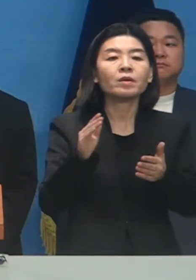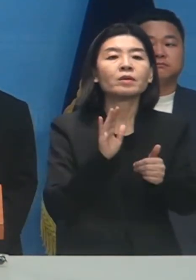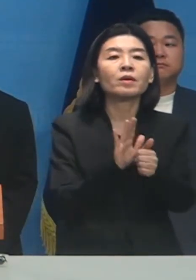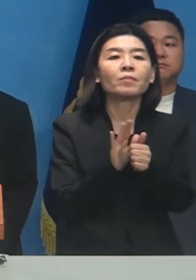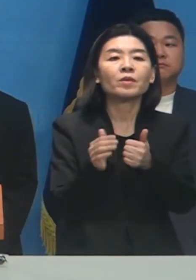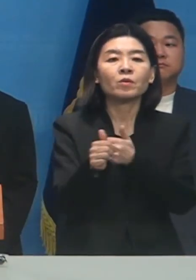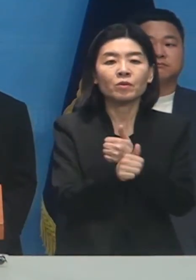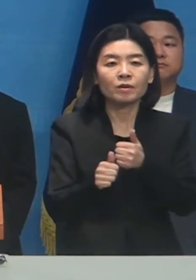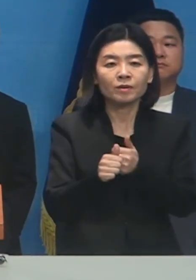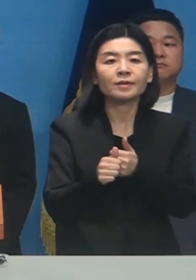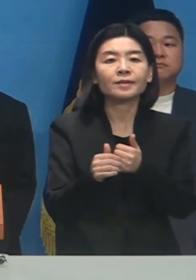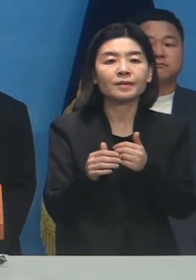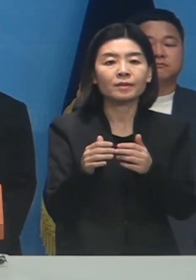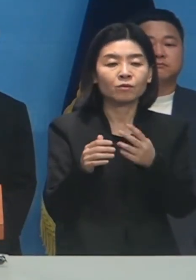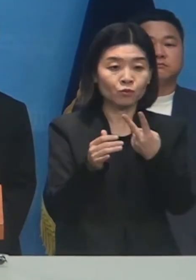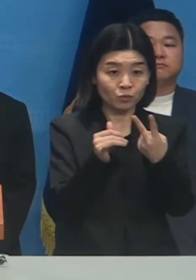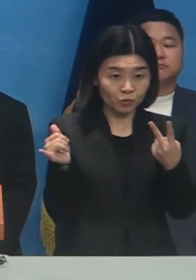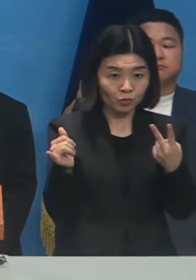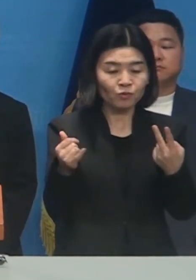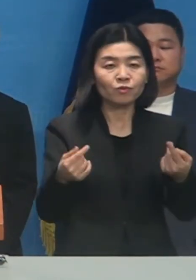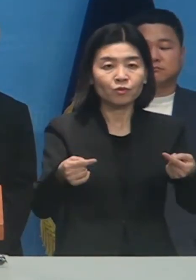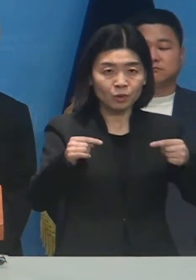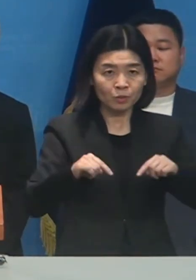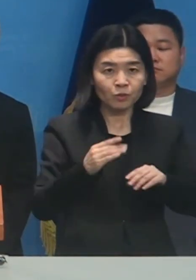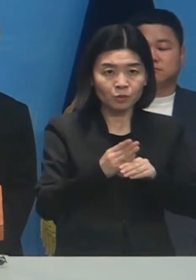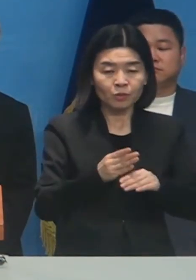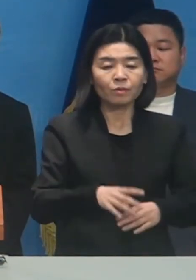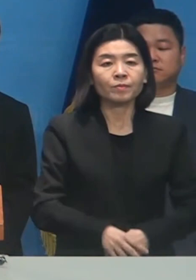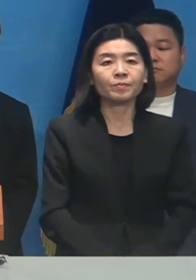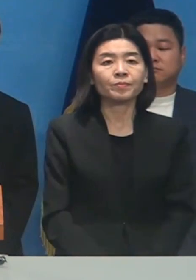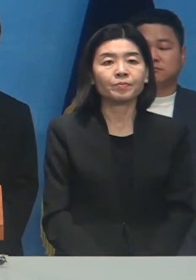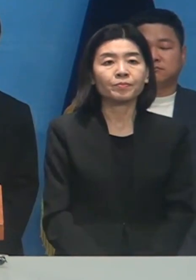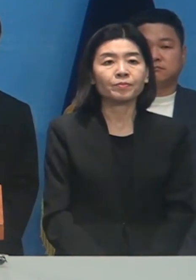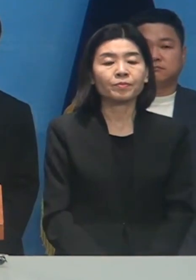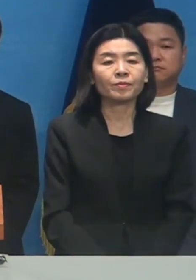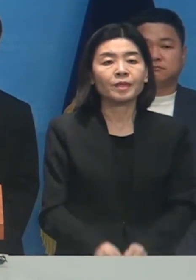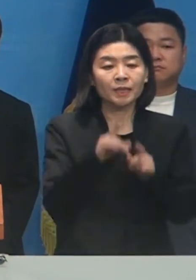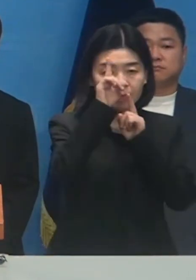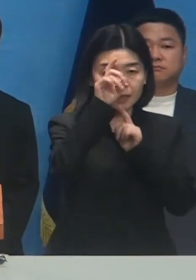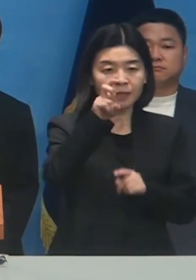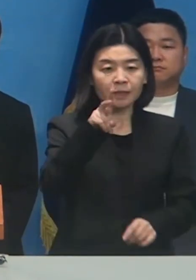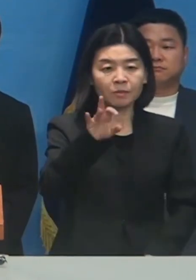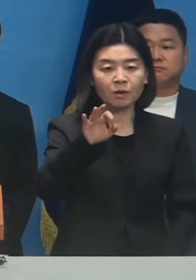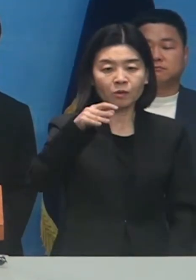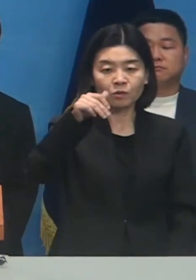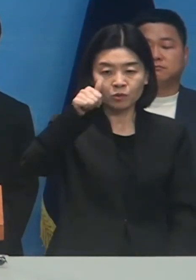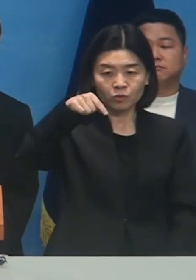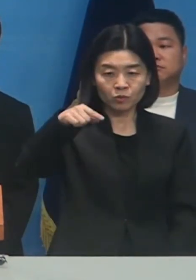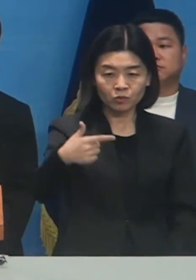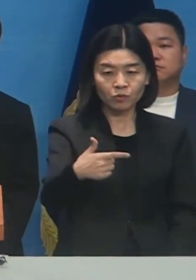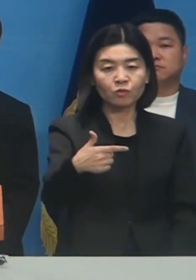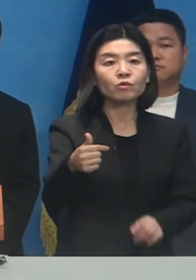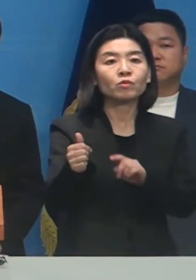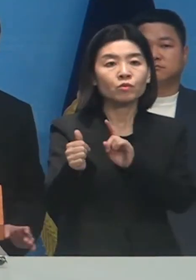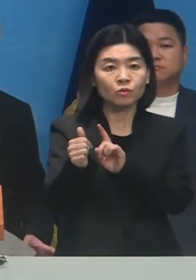같이 배석하고 있습니다. 순서는 이명훈 청년께서